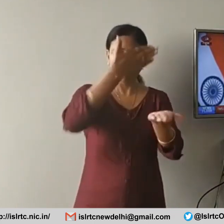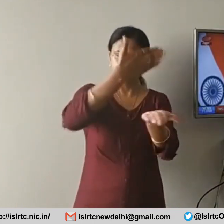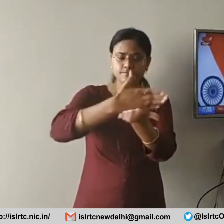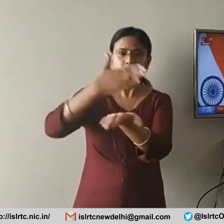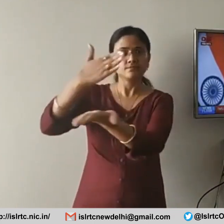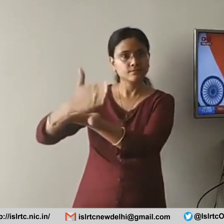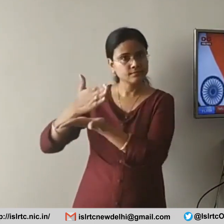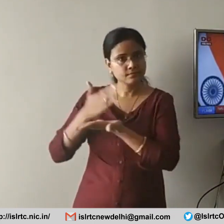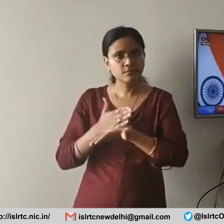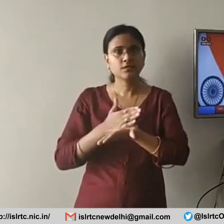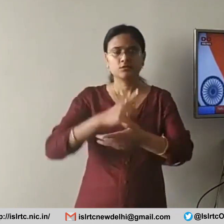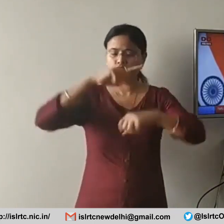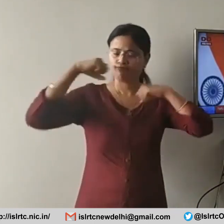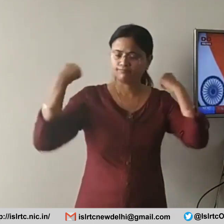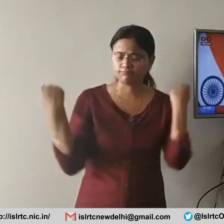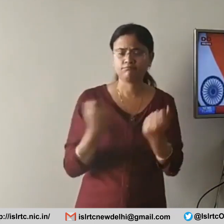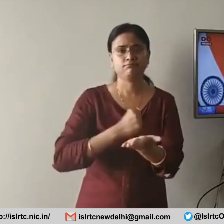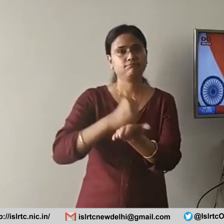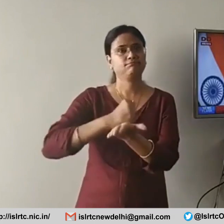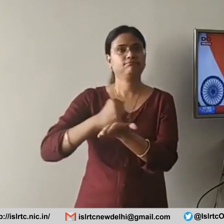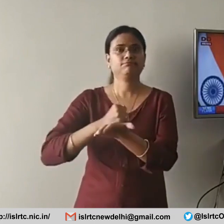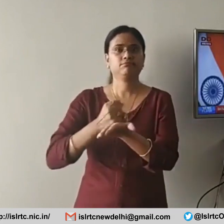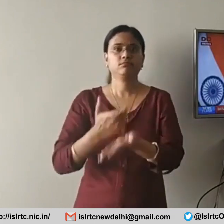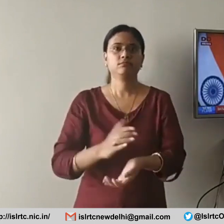रोकने का भरसक प्रयास किया।